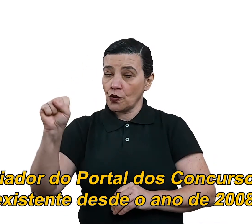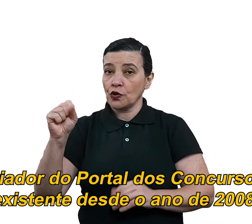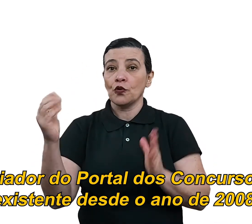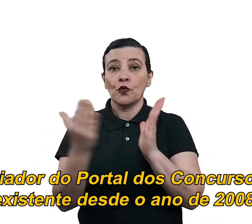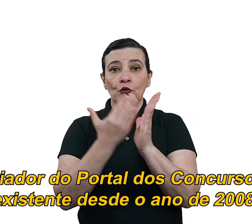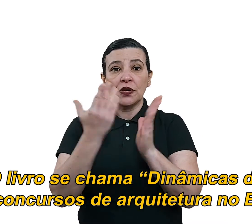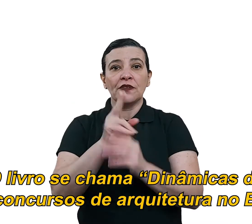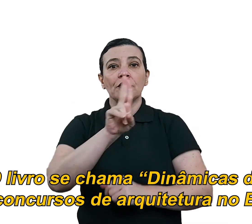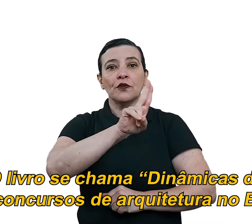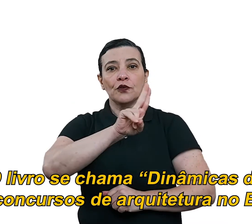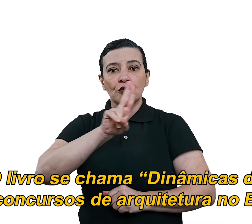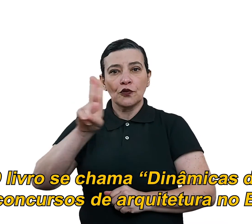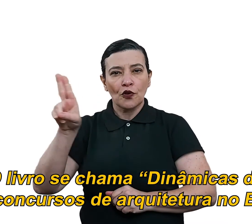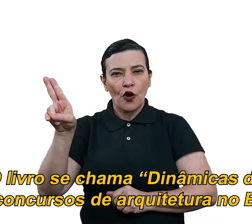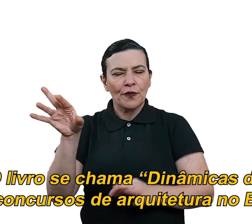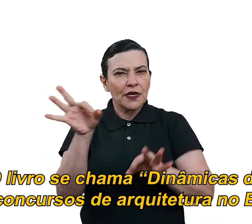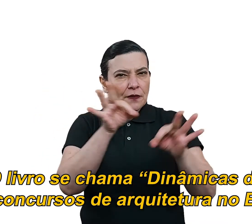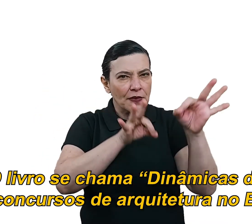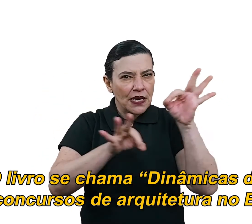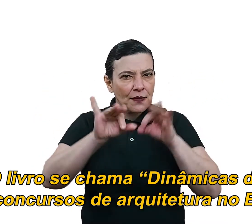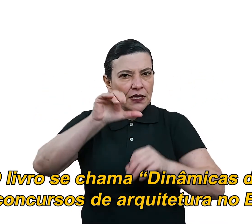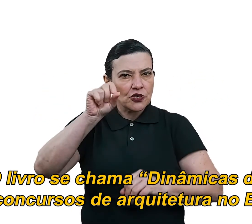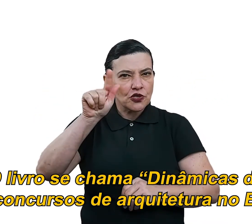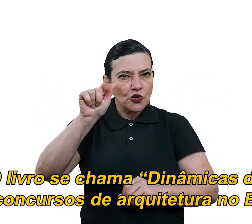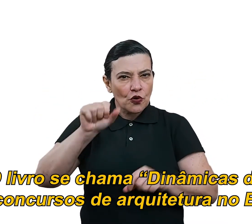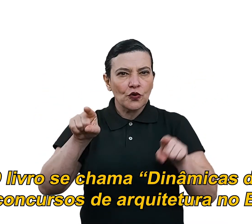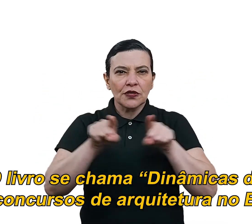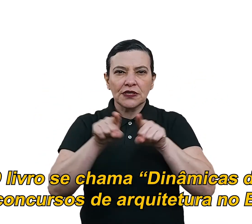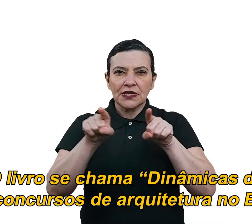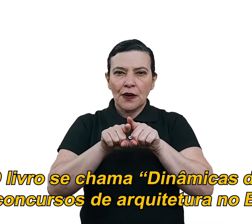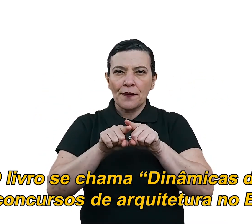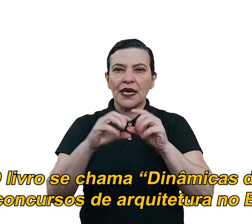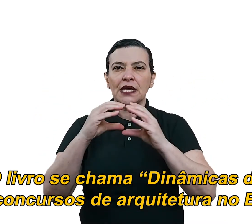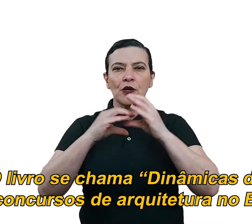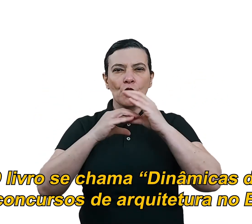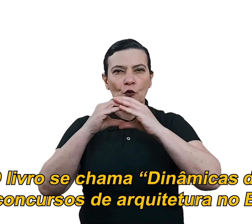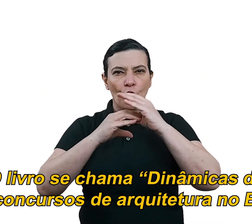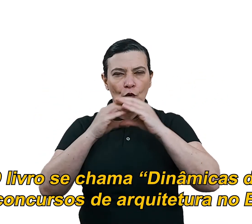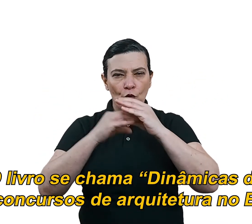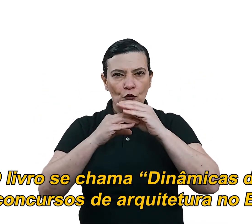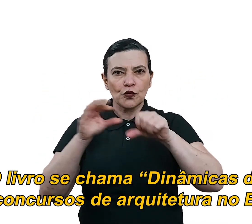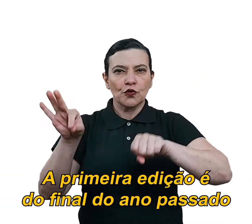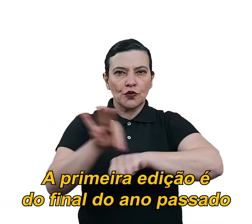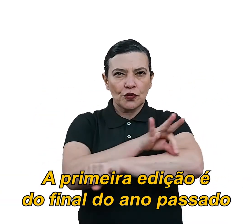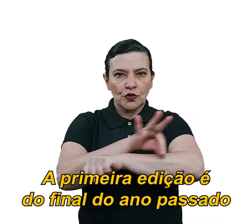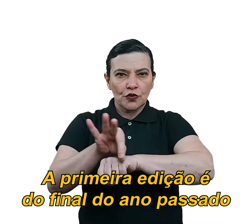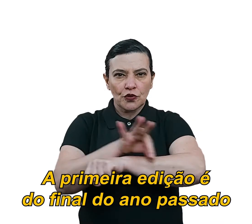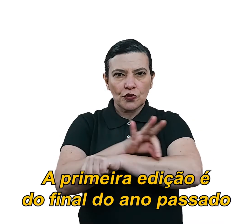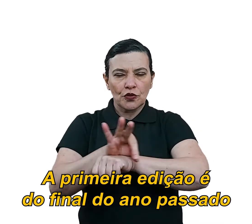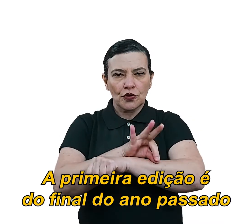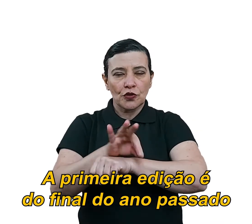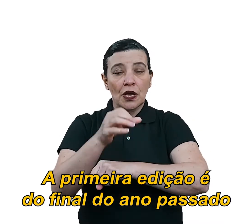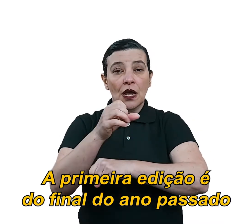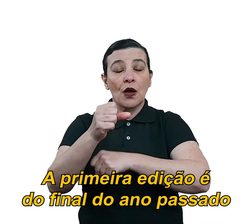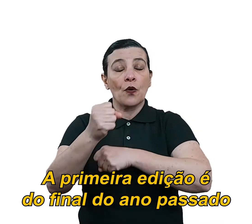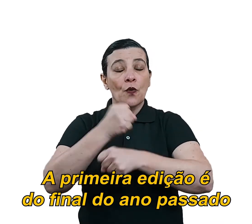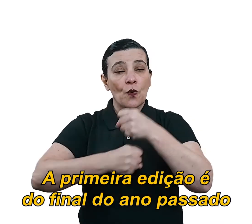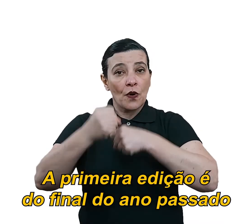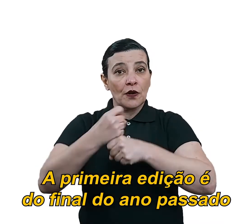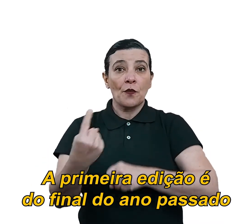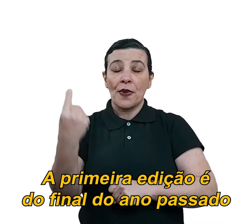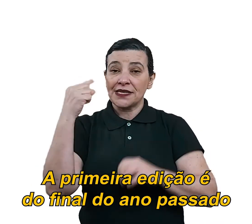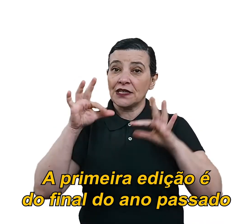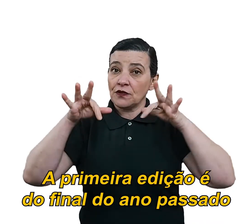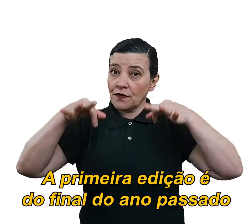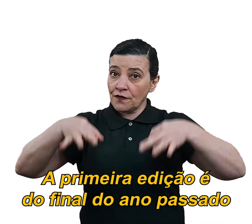de 2008. O livro se chama Dinâmica do Jogo, Concursos de Arquitetura. A primeira edição é do